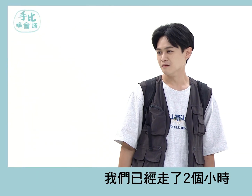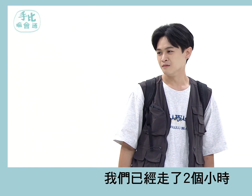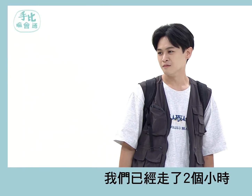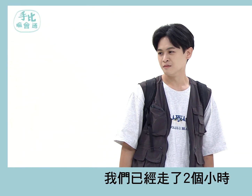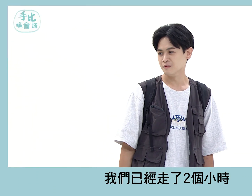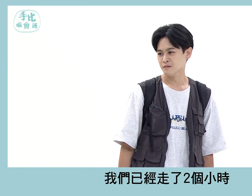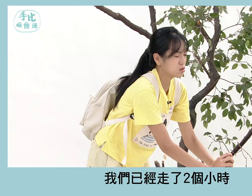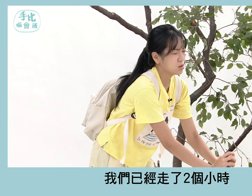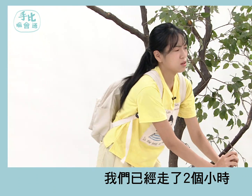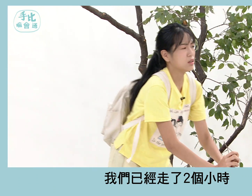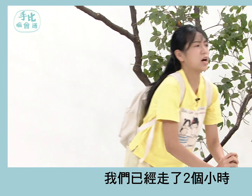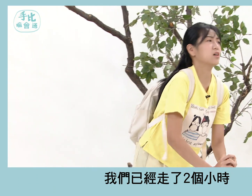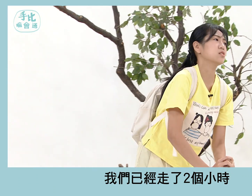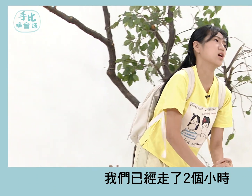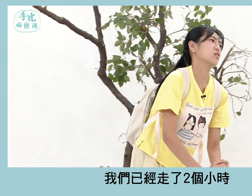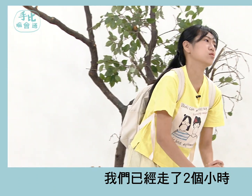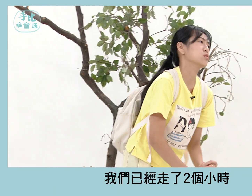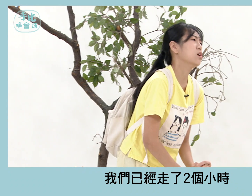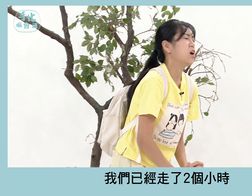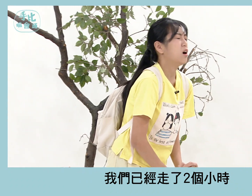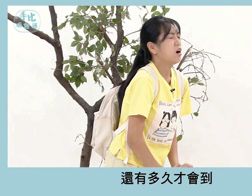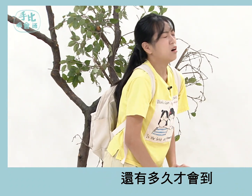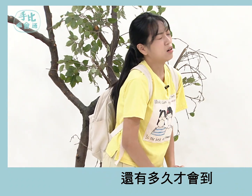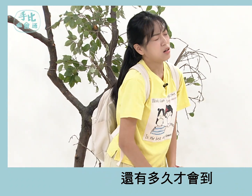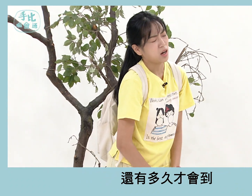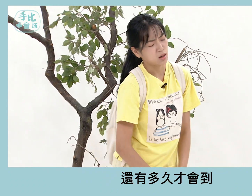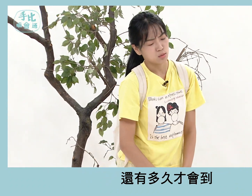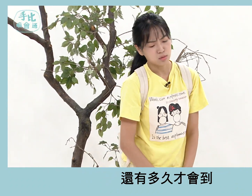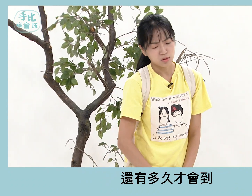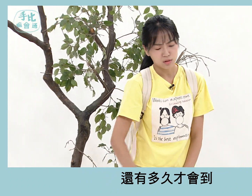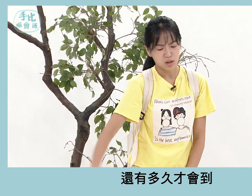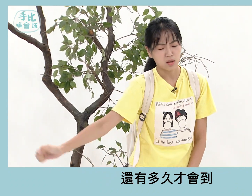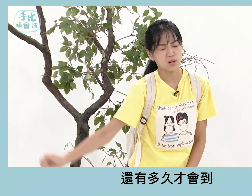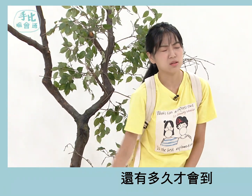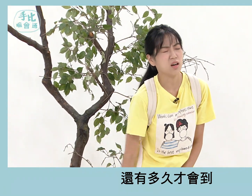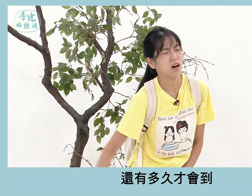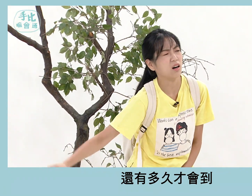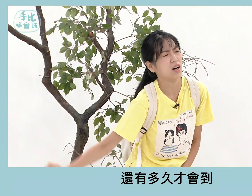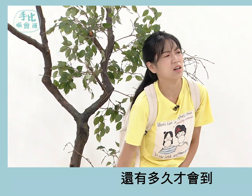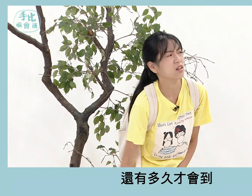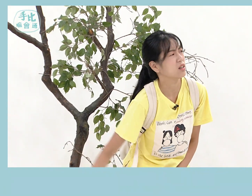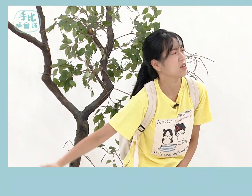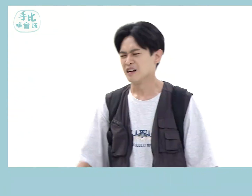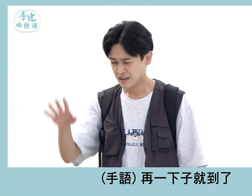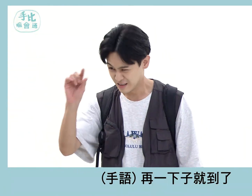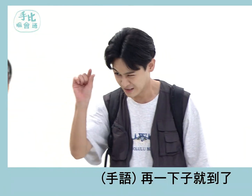哦，我们已经走了2个小时，还有多久才会到啊？